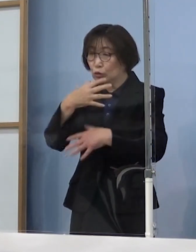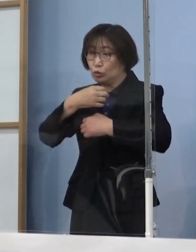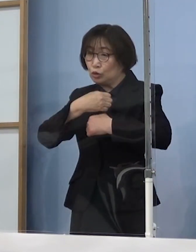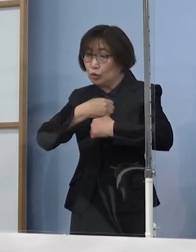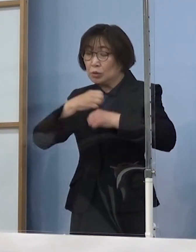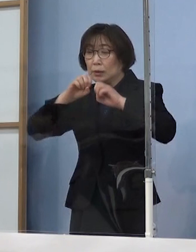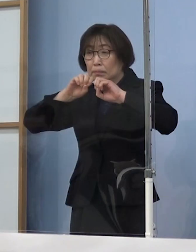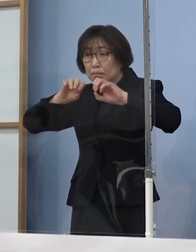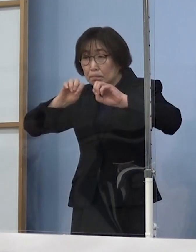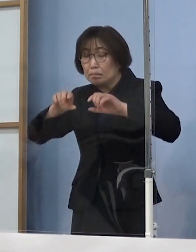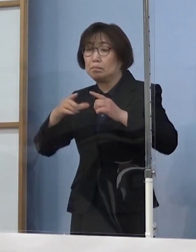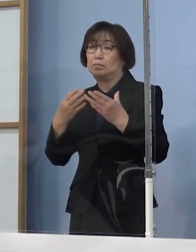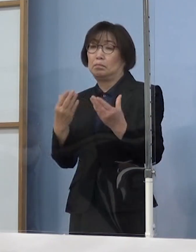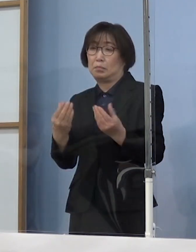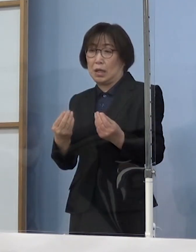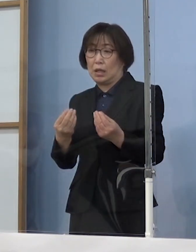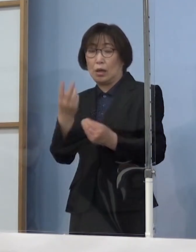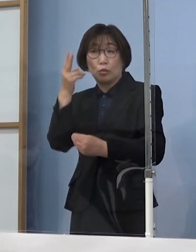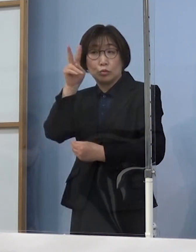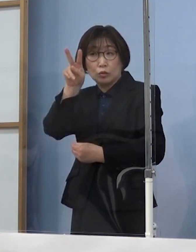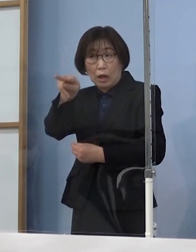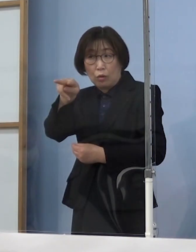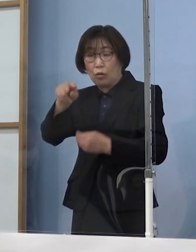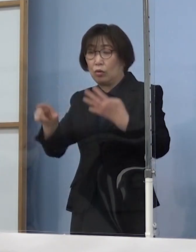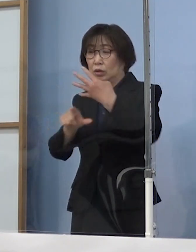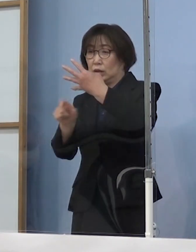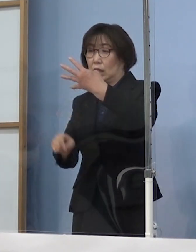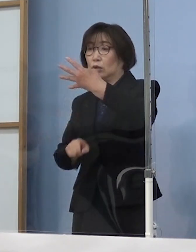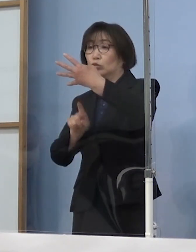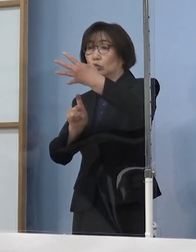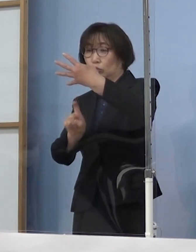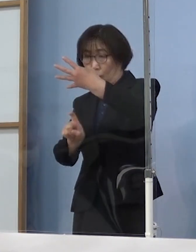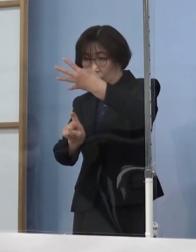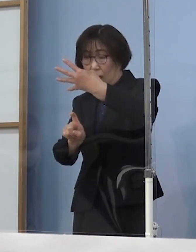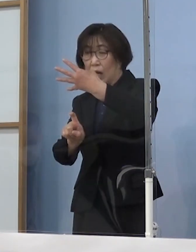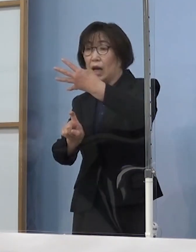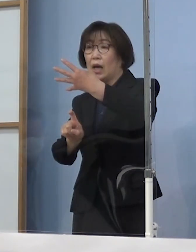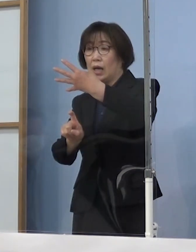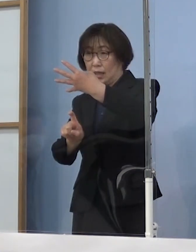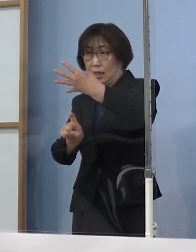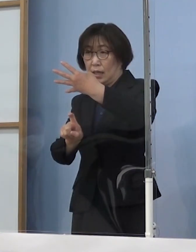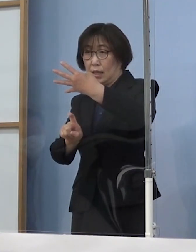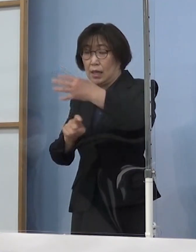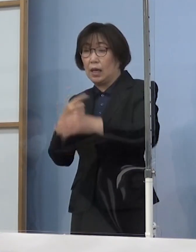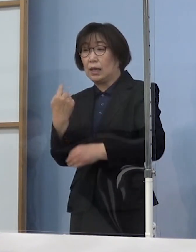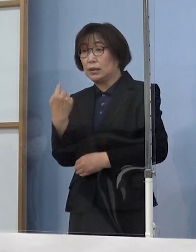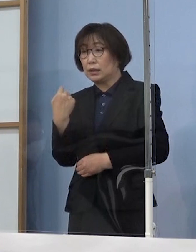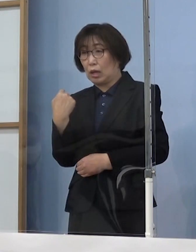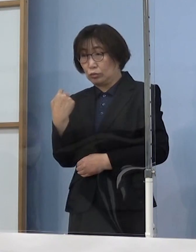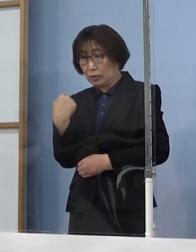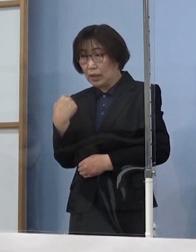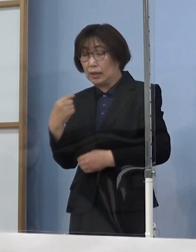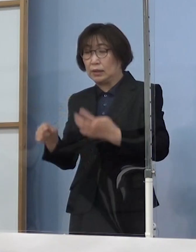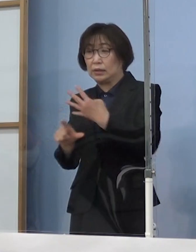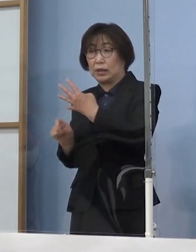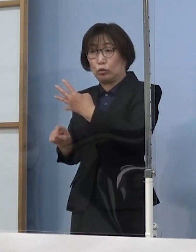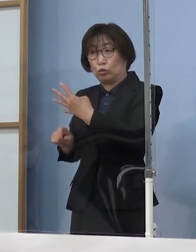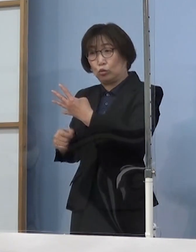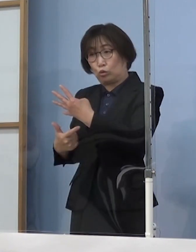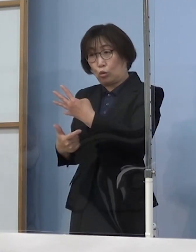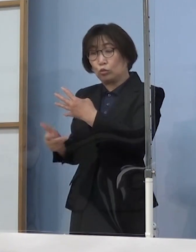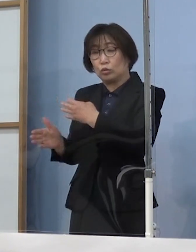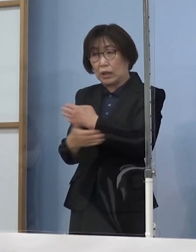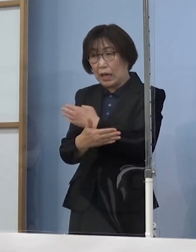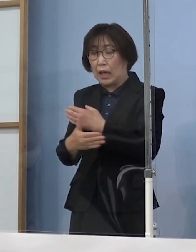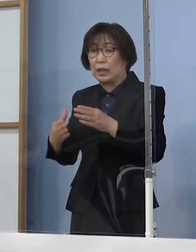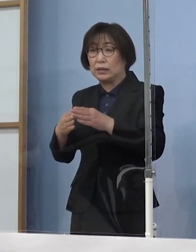おかしいということで、その2日後4月の10日昨年の4月の16日からの全国